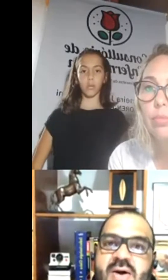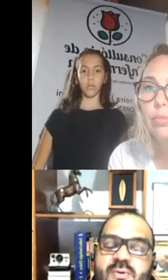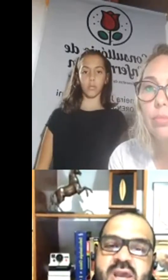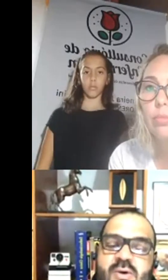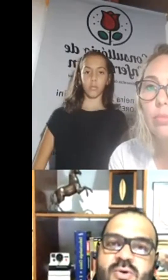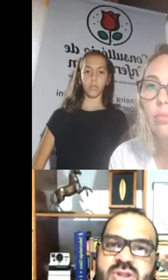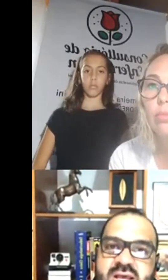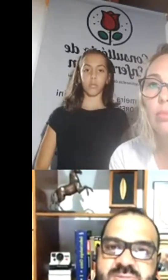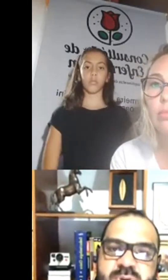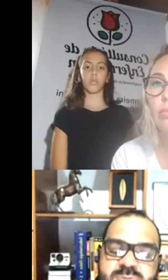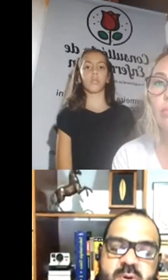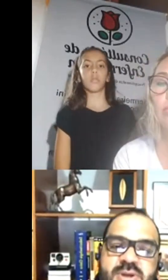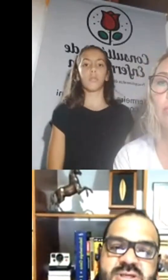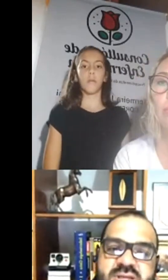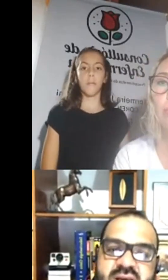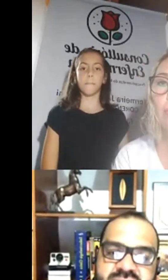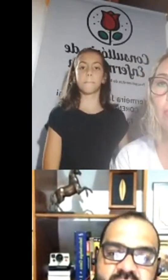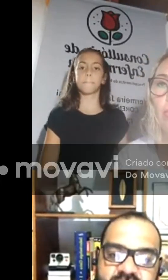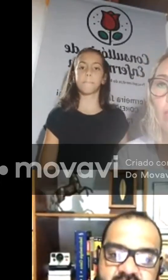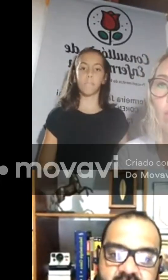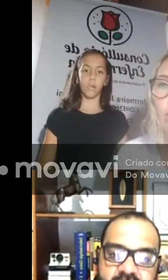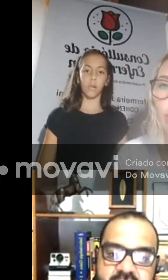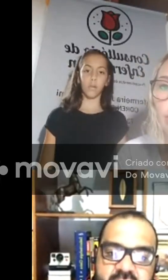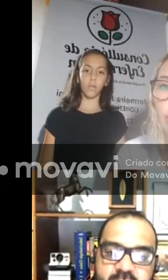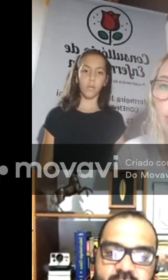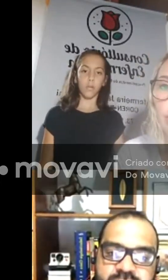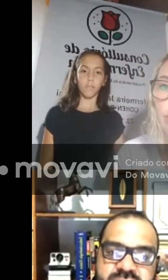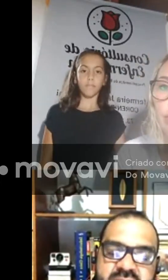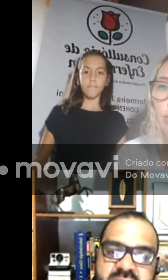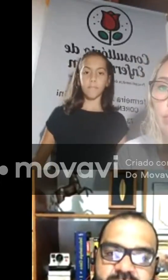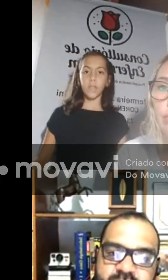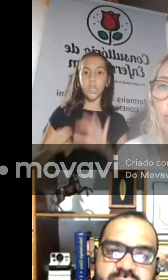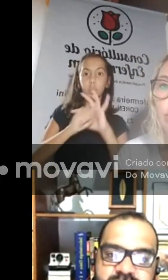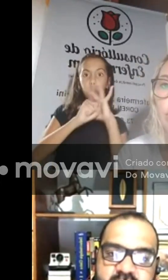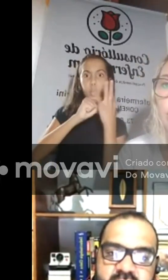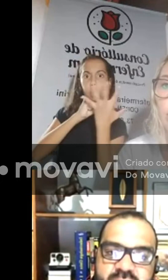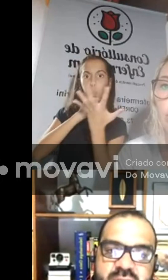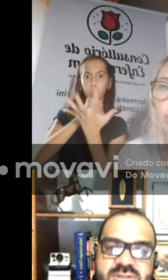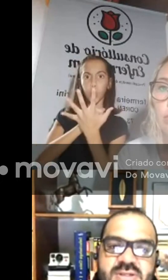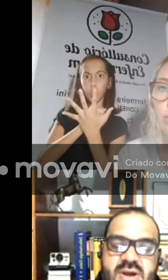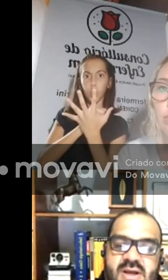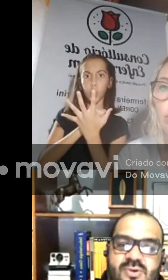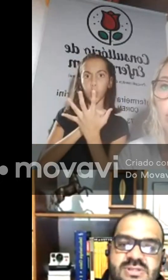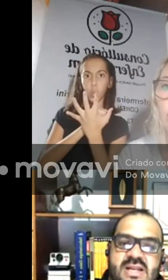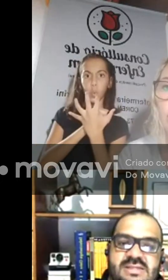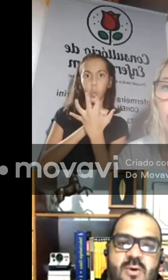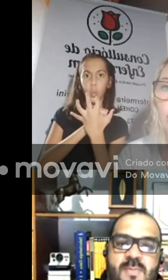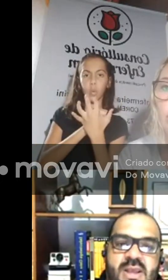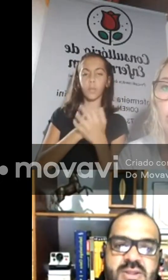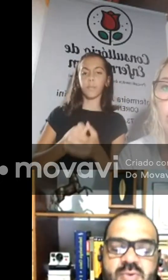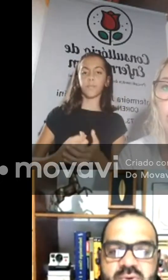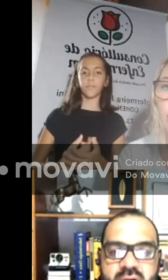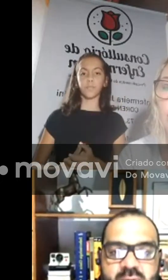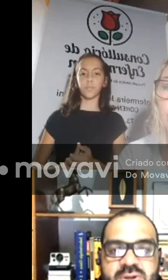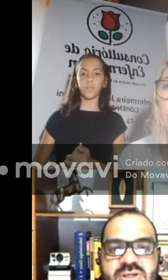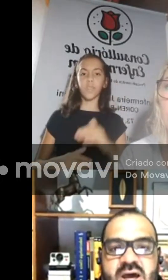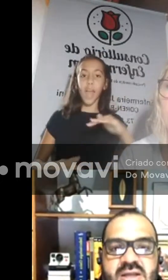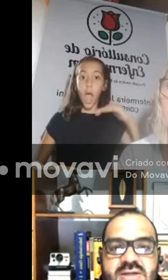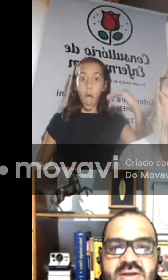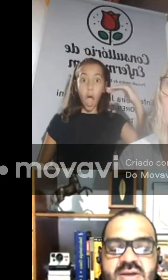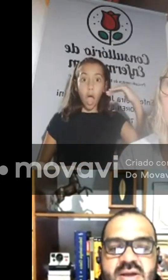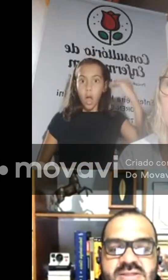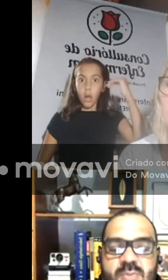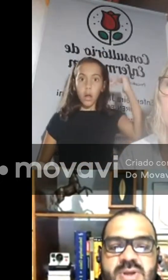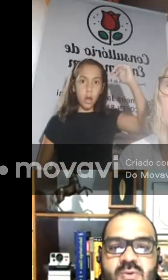Pronto. O que é que acontece? Principalmente nessa questão viral. Os receptores do ECA2, eles aumentam a